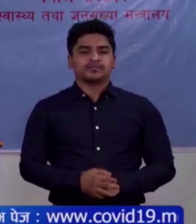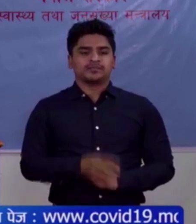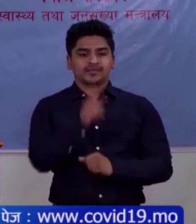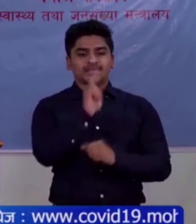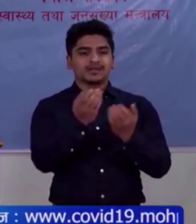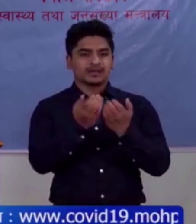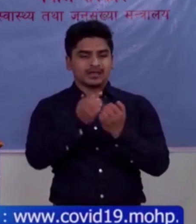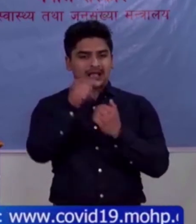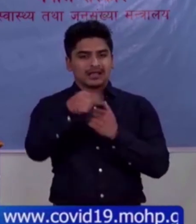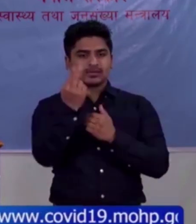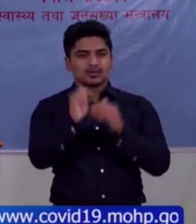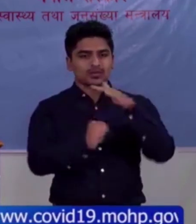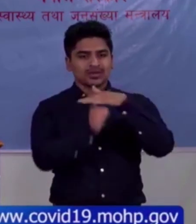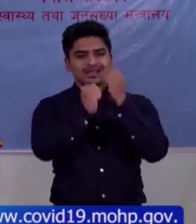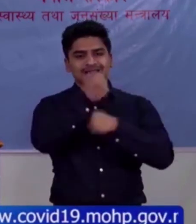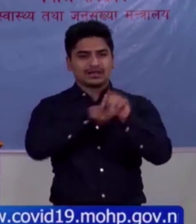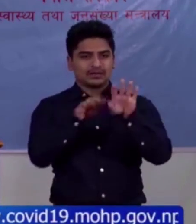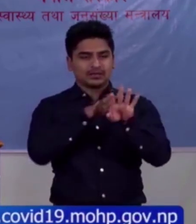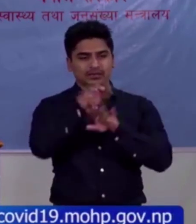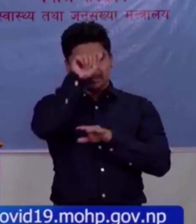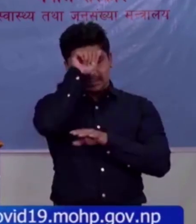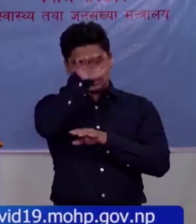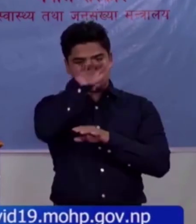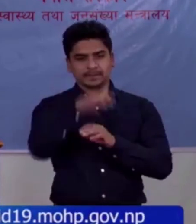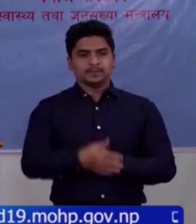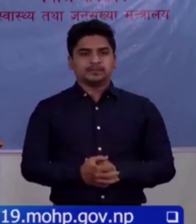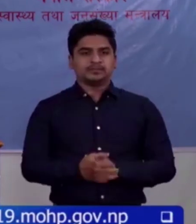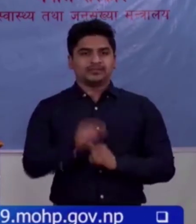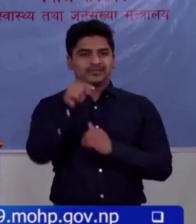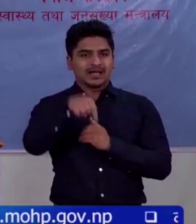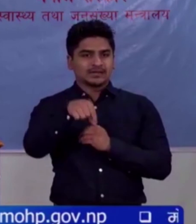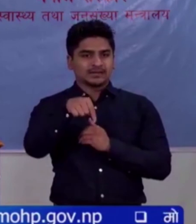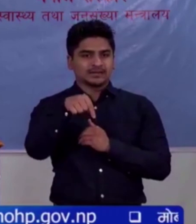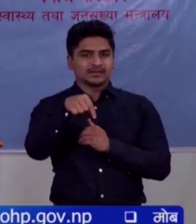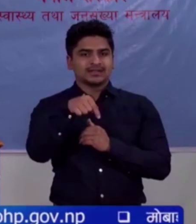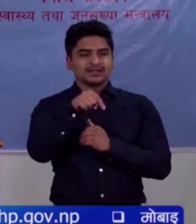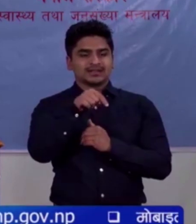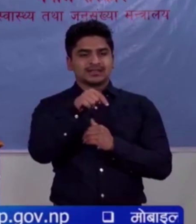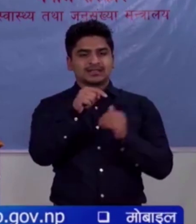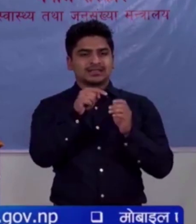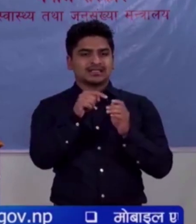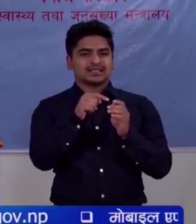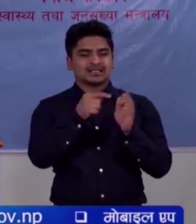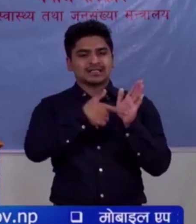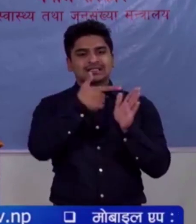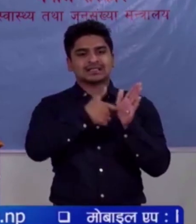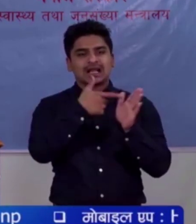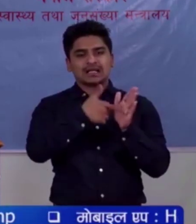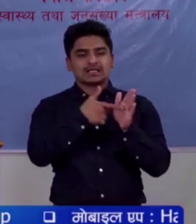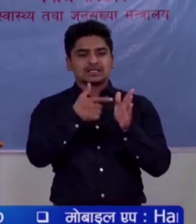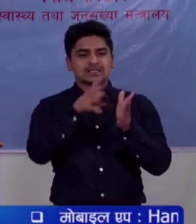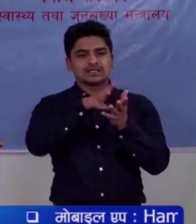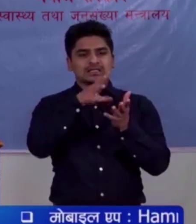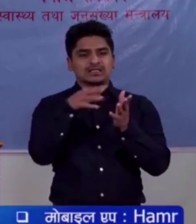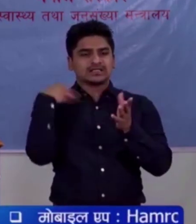त्यसै गरी आज भएका मुख्य क्रियाकलापहरूको बारेमा जानकारी गराउन चाहन्छु। आज सार्क स्तरीय स्वास्थ्य राज्य